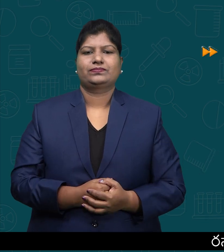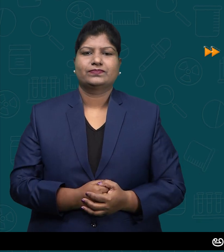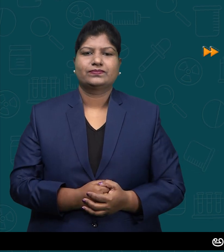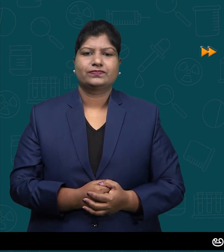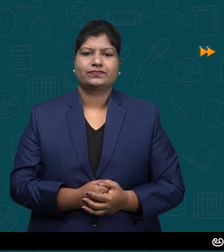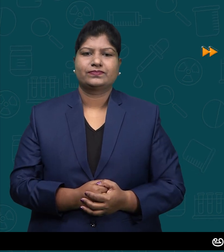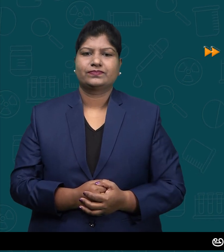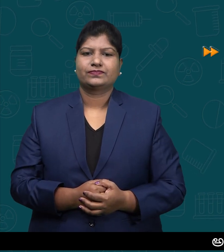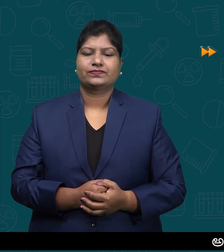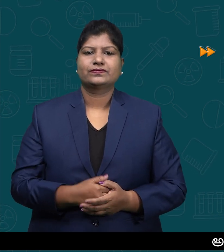అయోనిక్ బంధం,